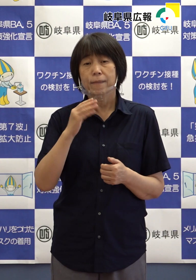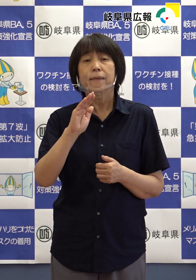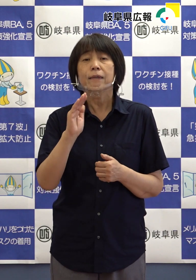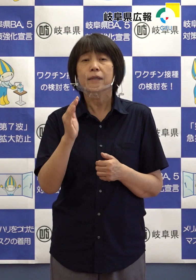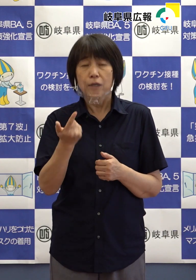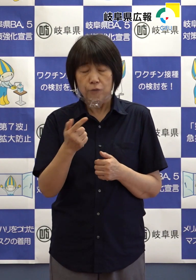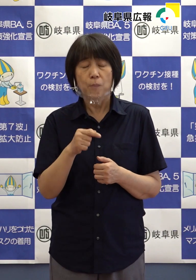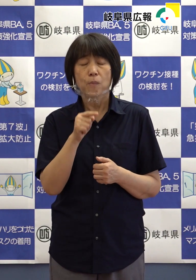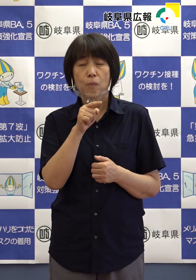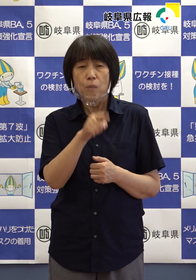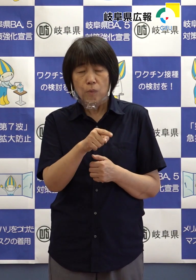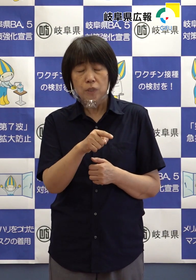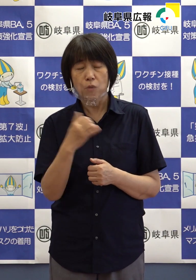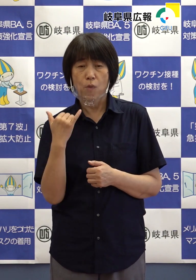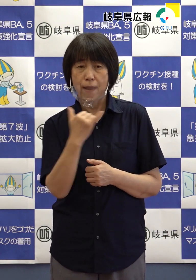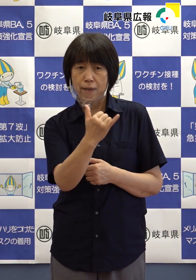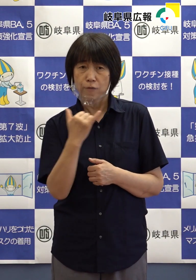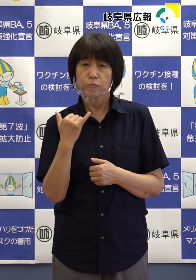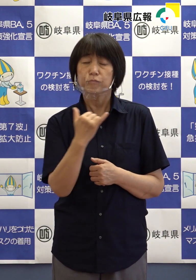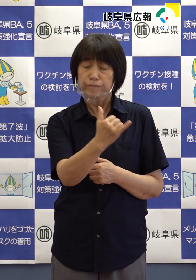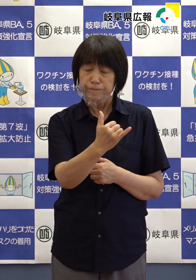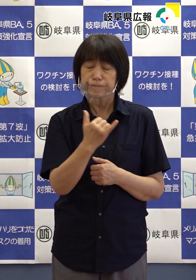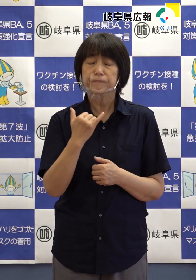あのして